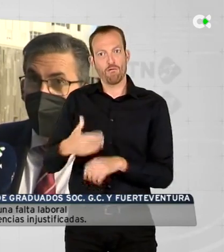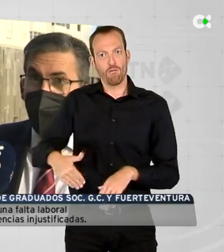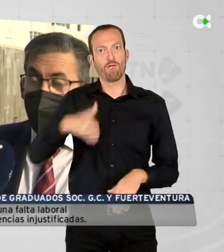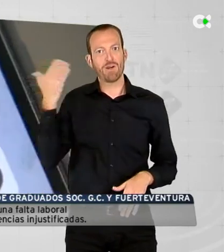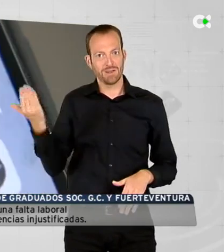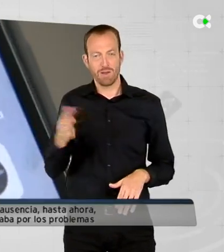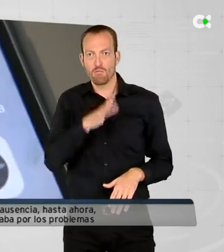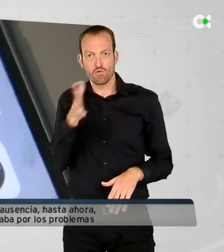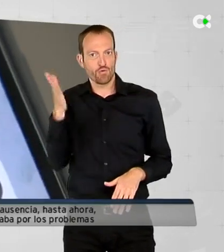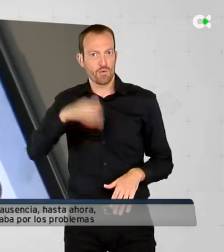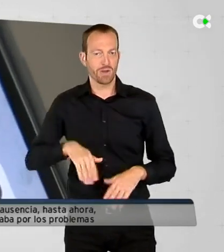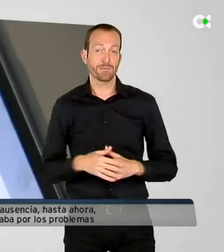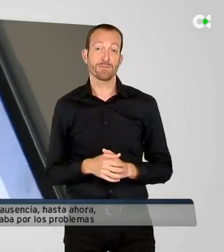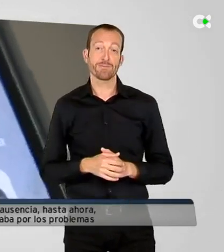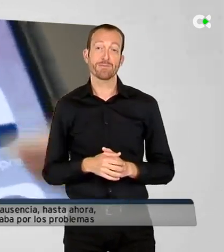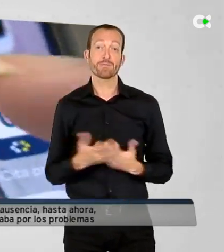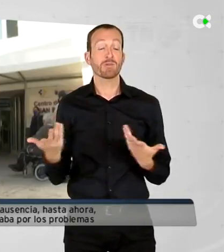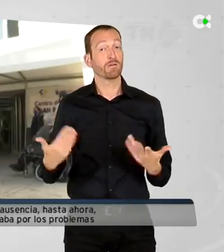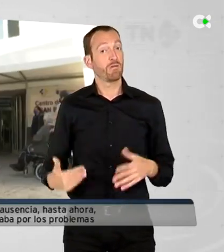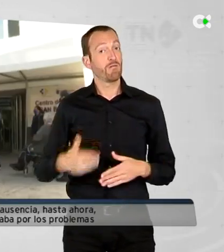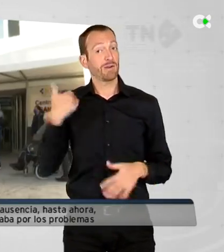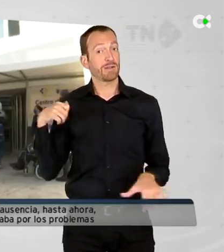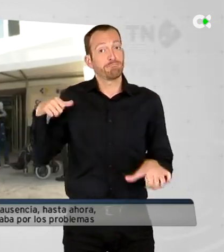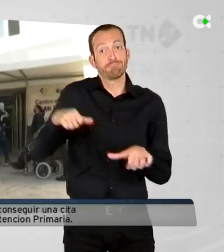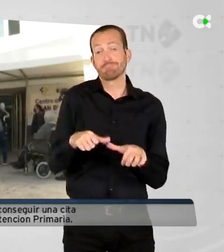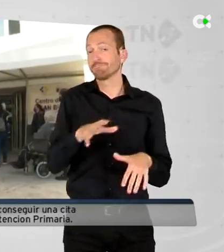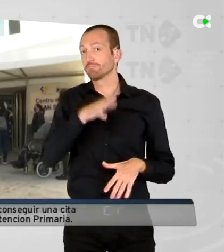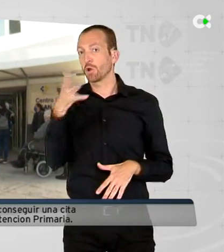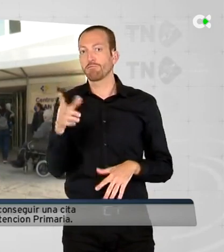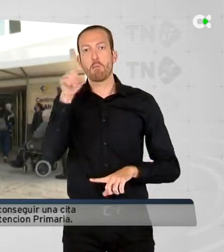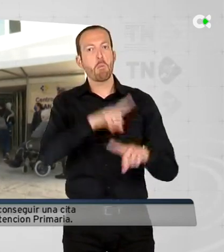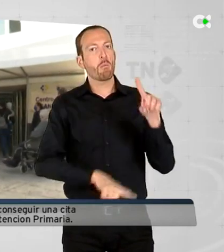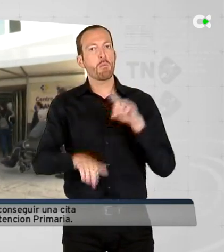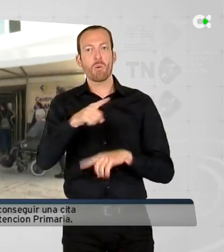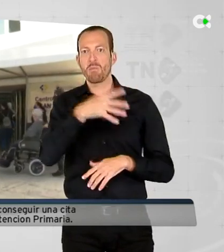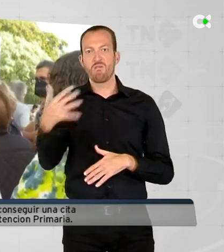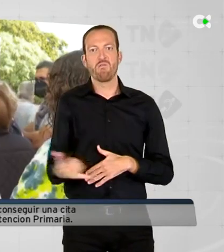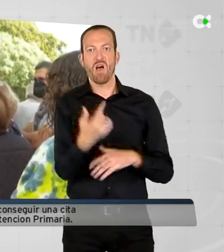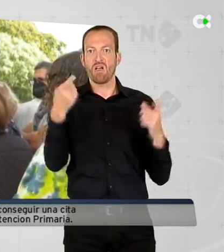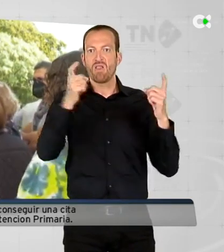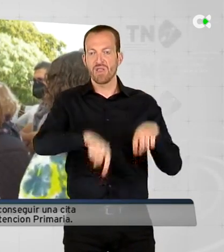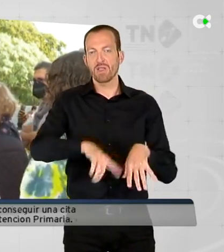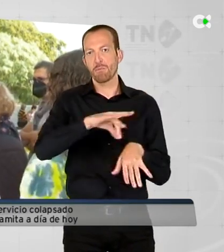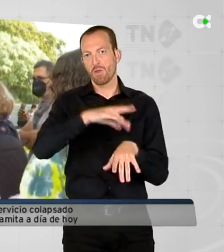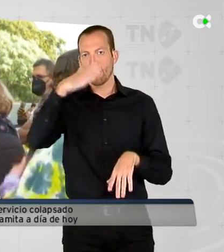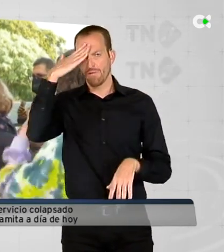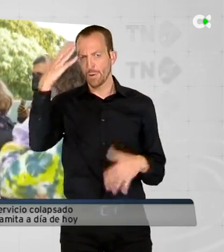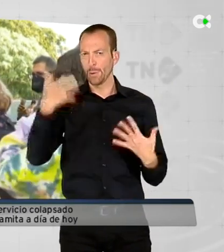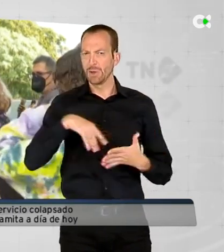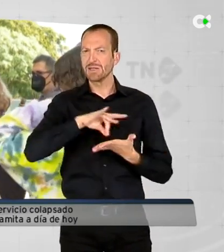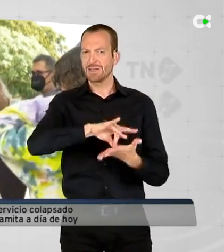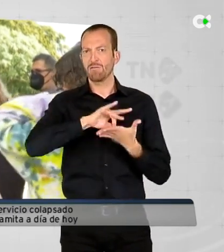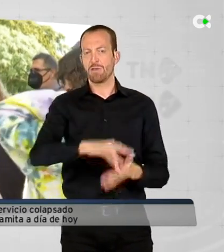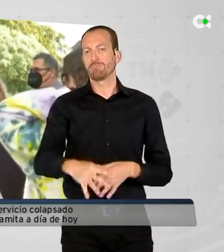injustificadas pero esta ausencia hasta ahora se justificaba por los problemas para conseguir una cita de atención primaria un servicio